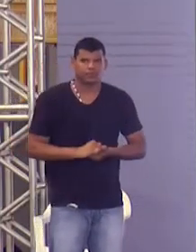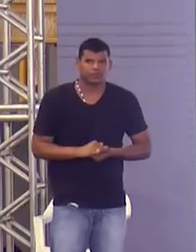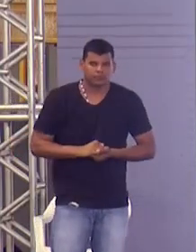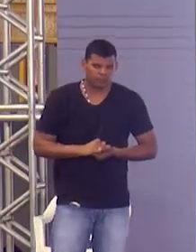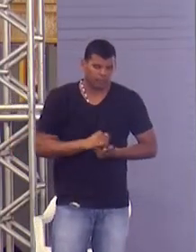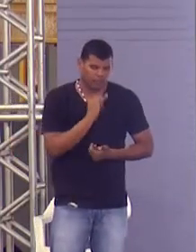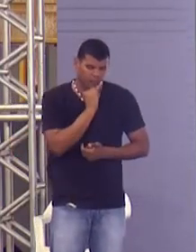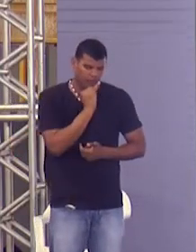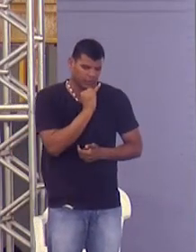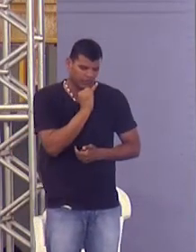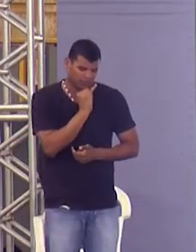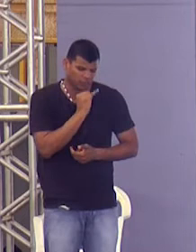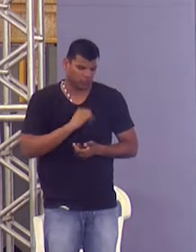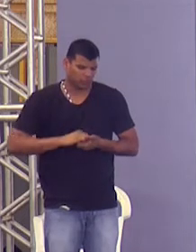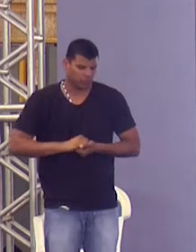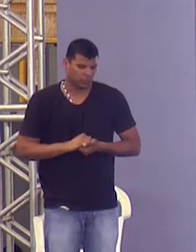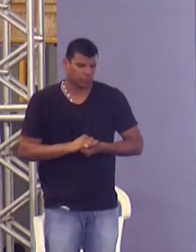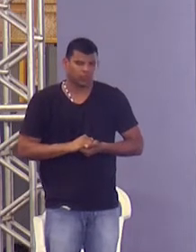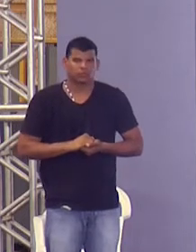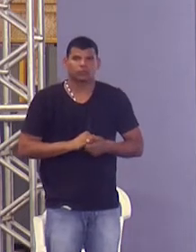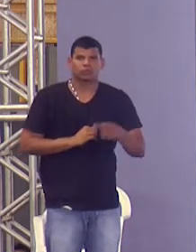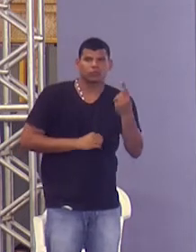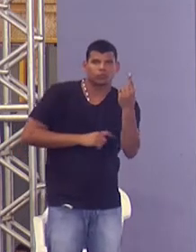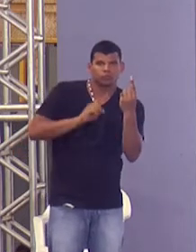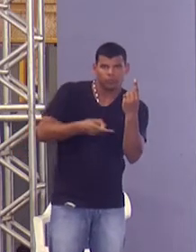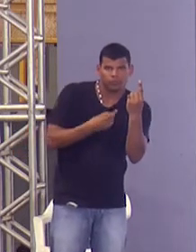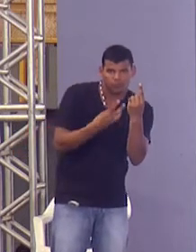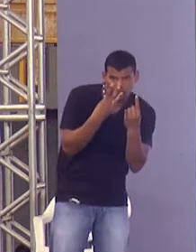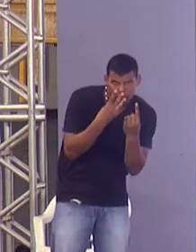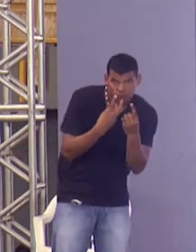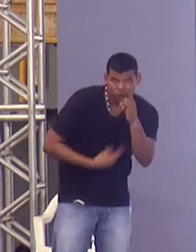exemplo. Esse número que aparece aqui, ó,